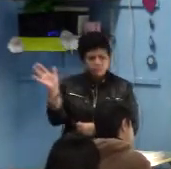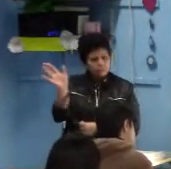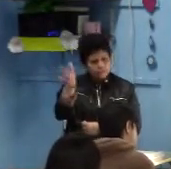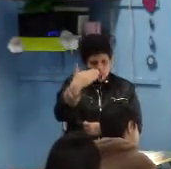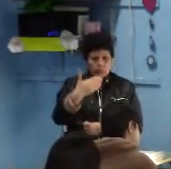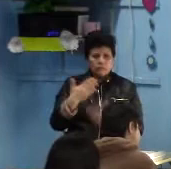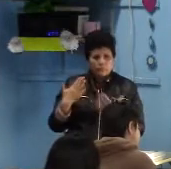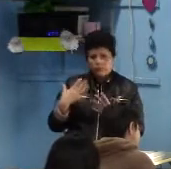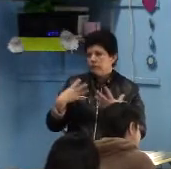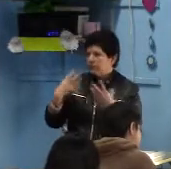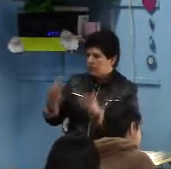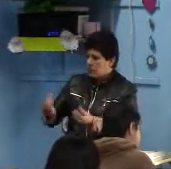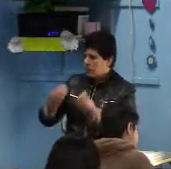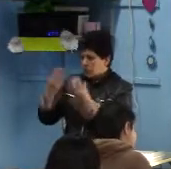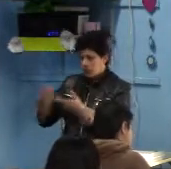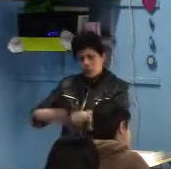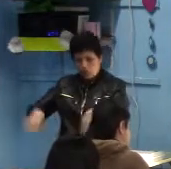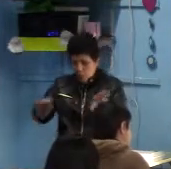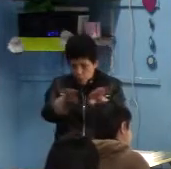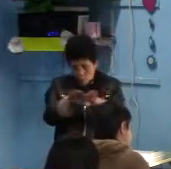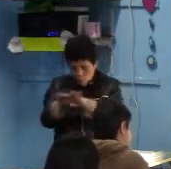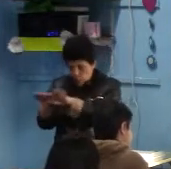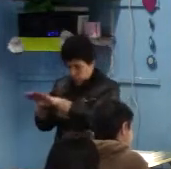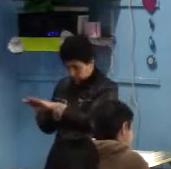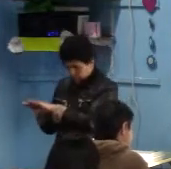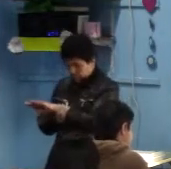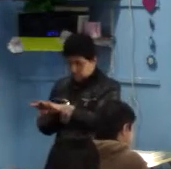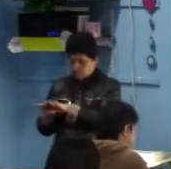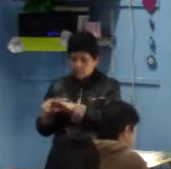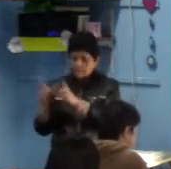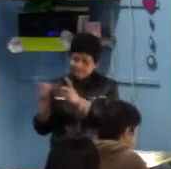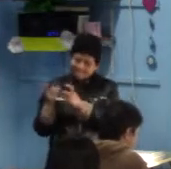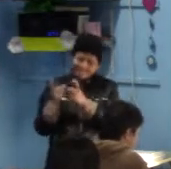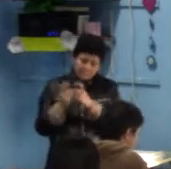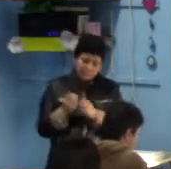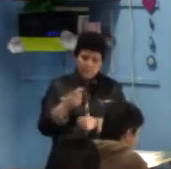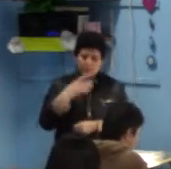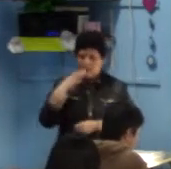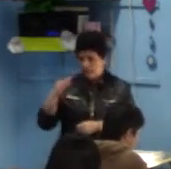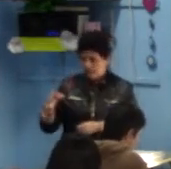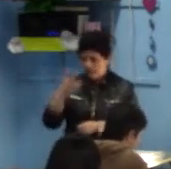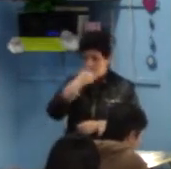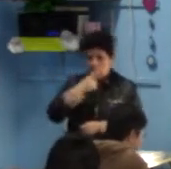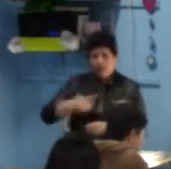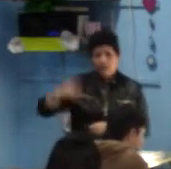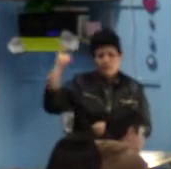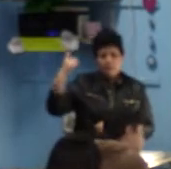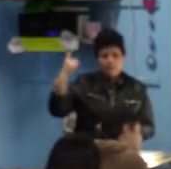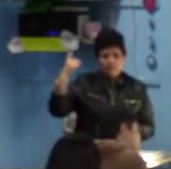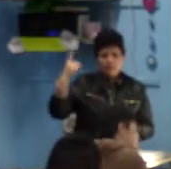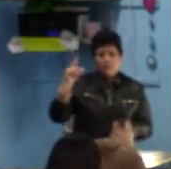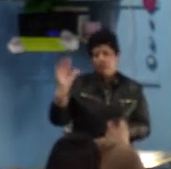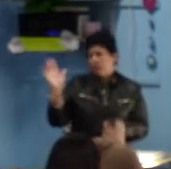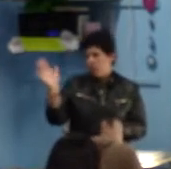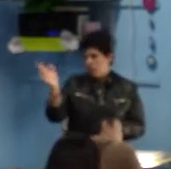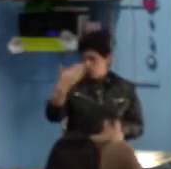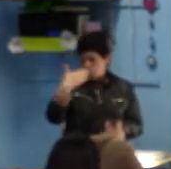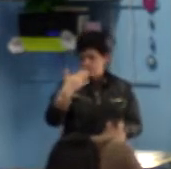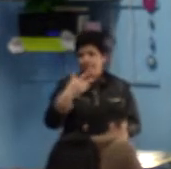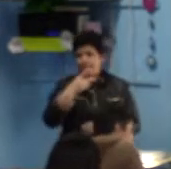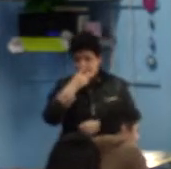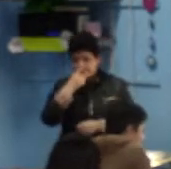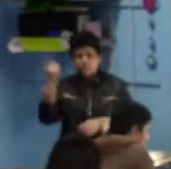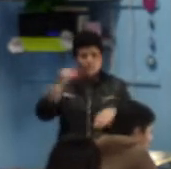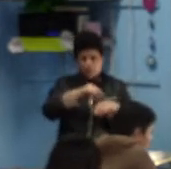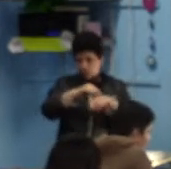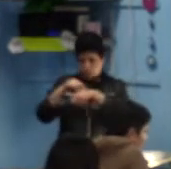otras personas que son como ustedes y necesitan recibir el Evangelio. Así que en las manos de Dios ustedes pueden ser